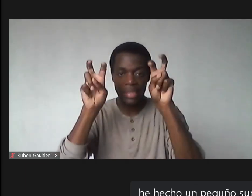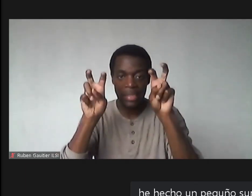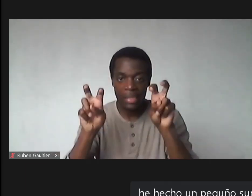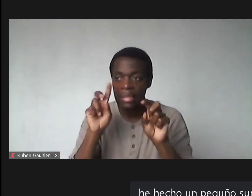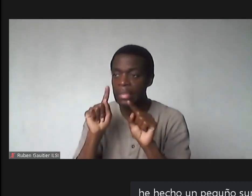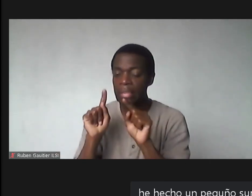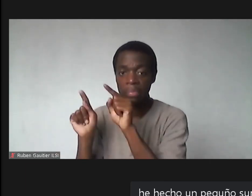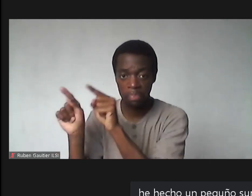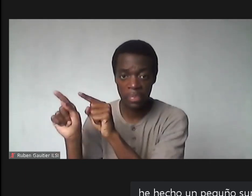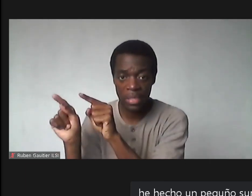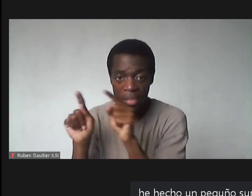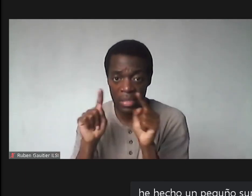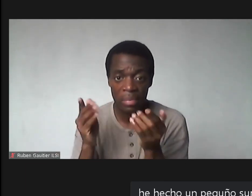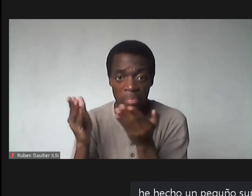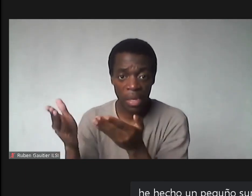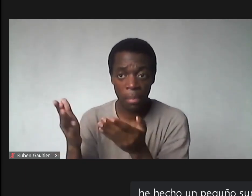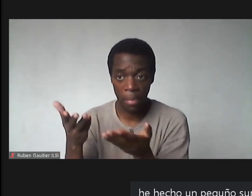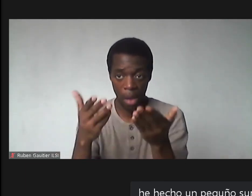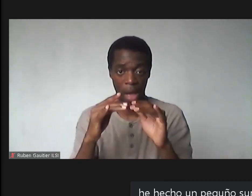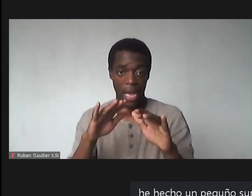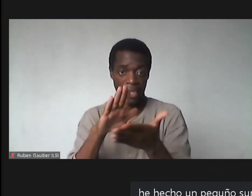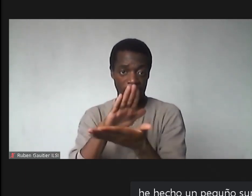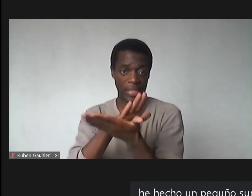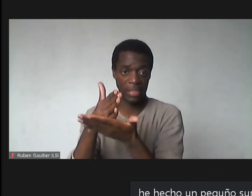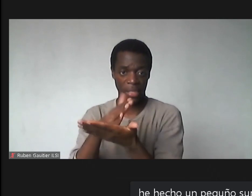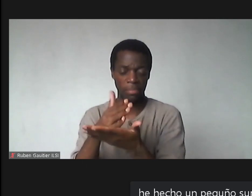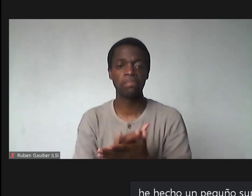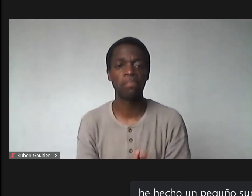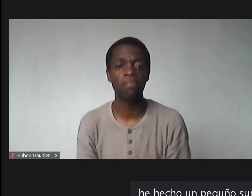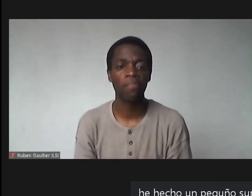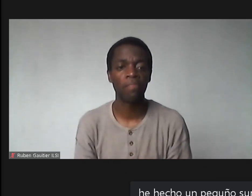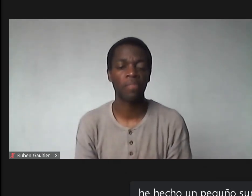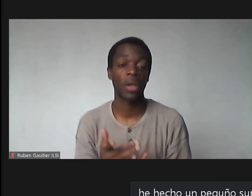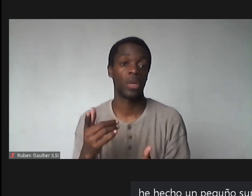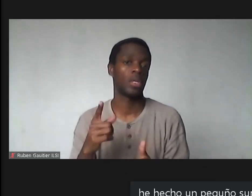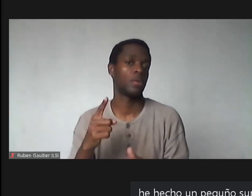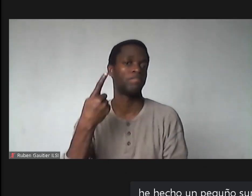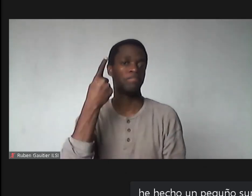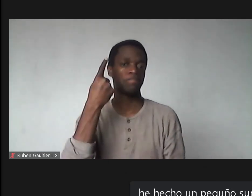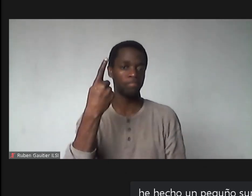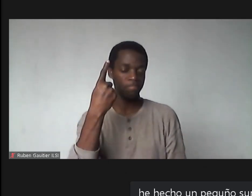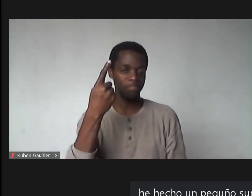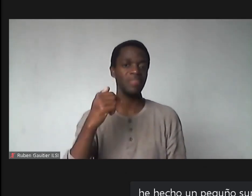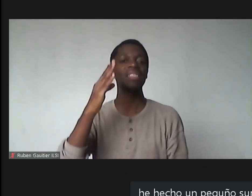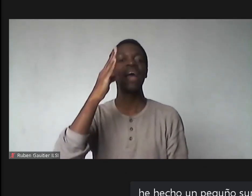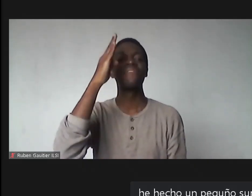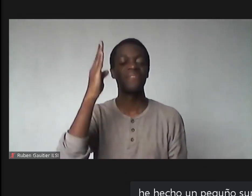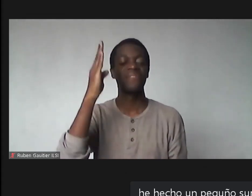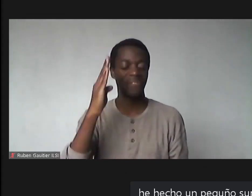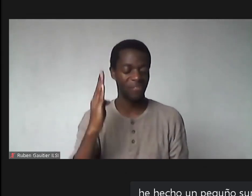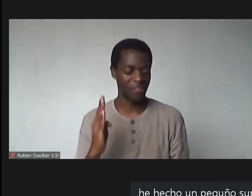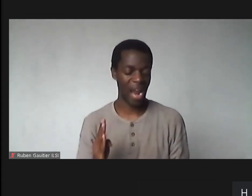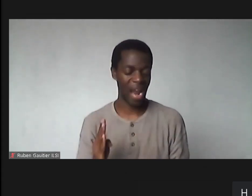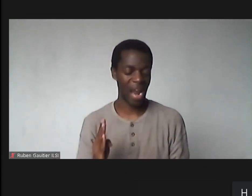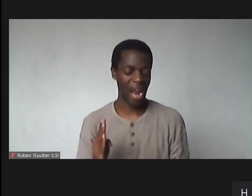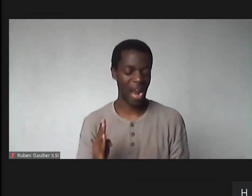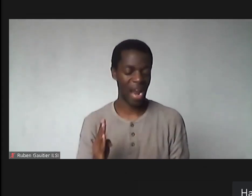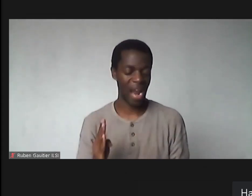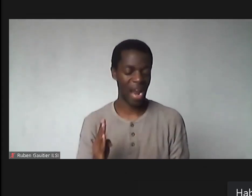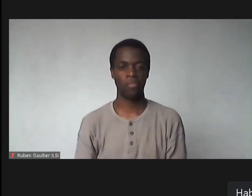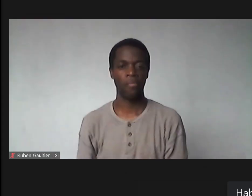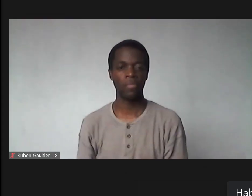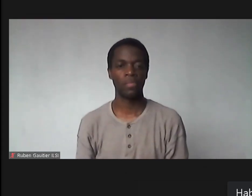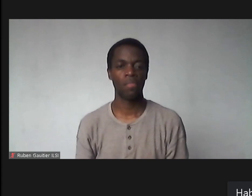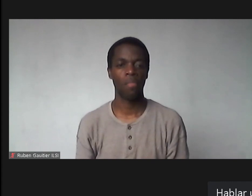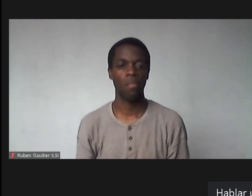Ah, yo no consigo mirar bien. Primero, hablar un poquito de Brasil, súper rápido, solo para contextualizar cómo es la situación acá en